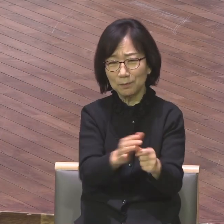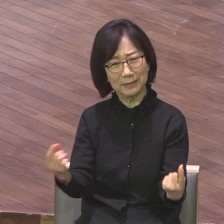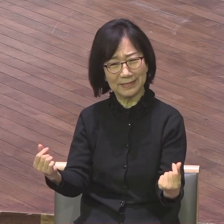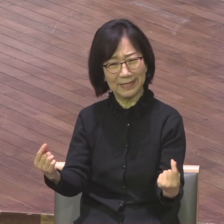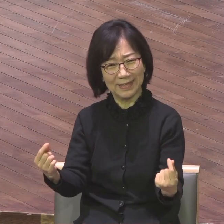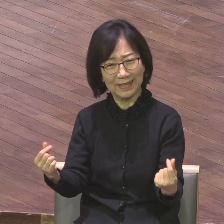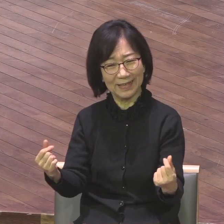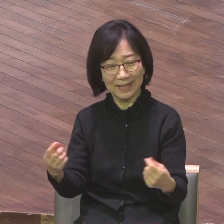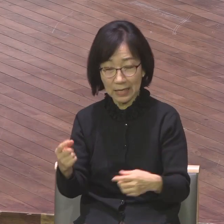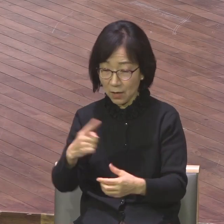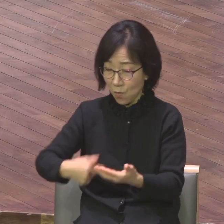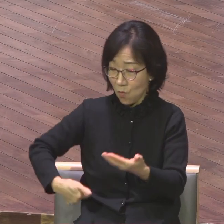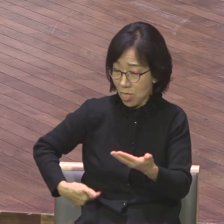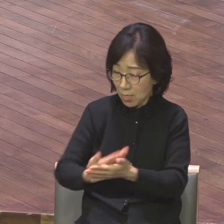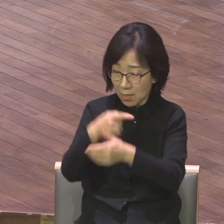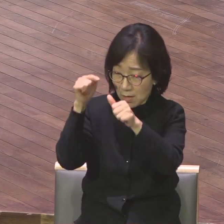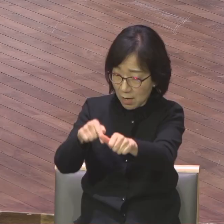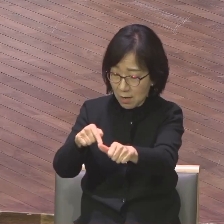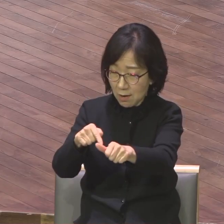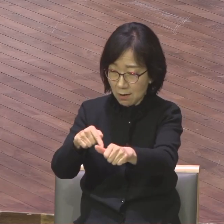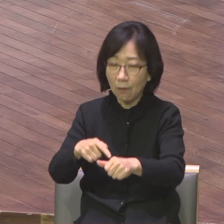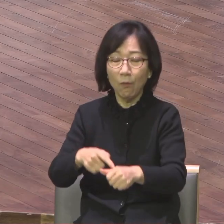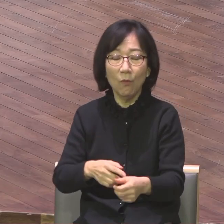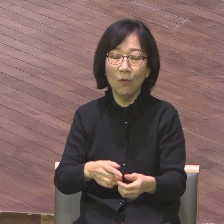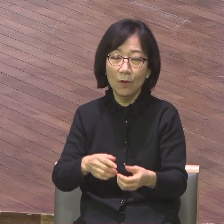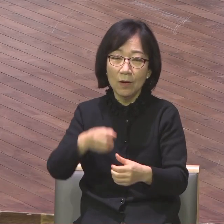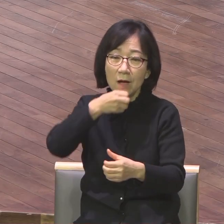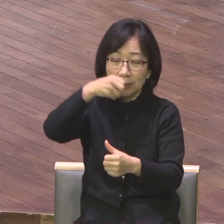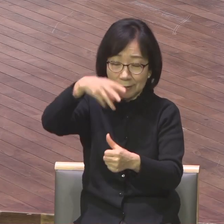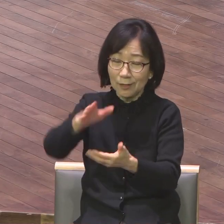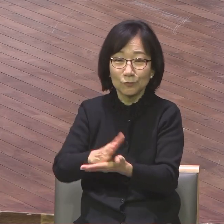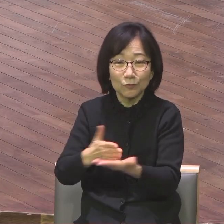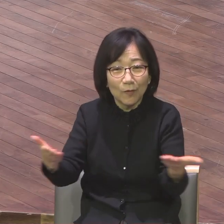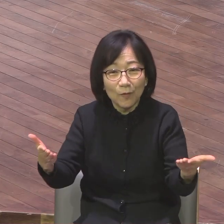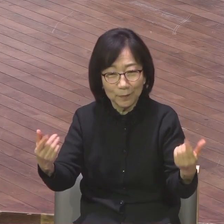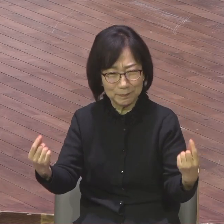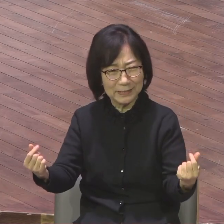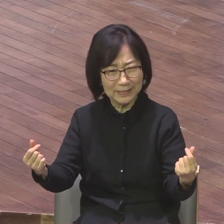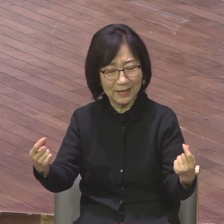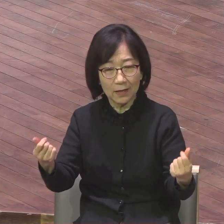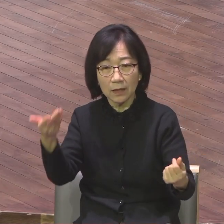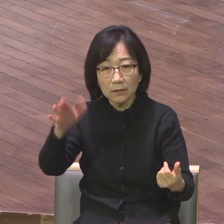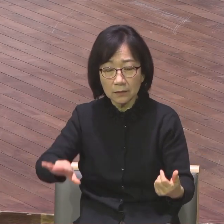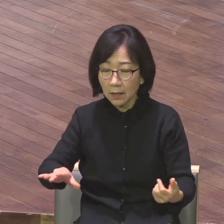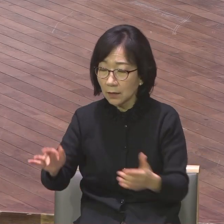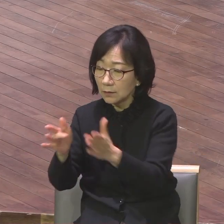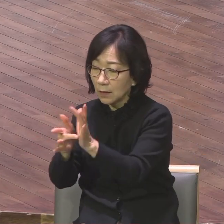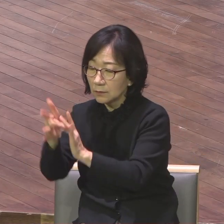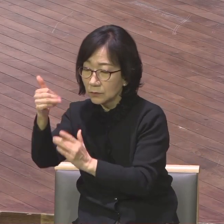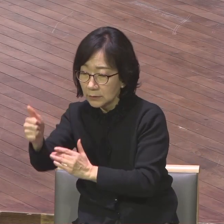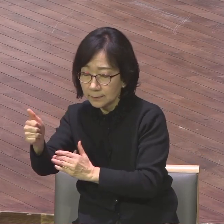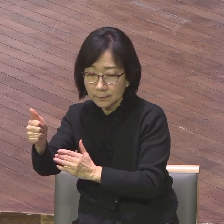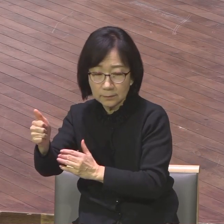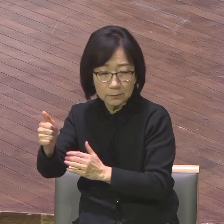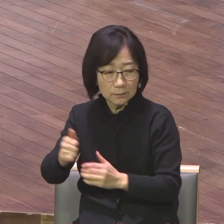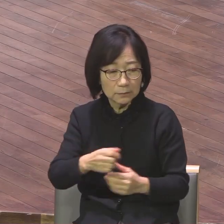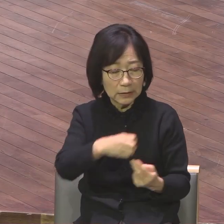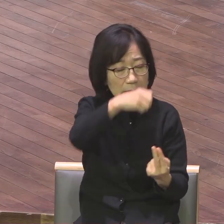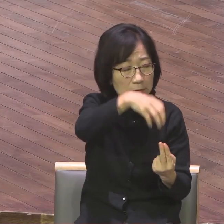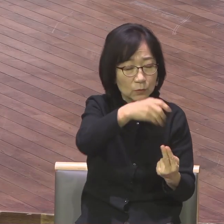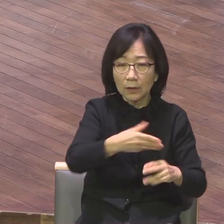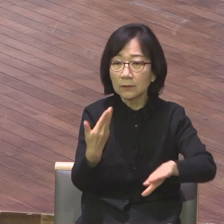강조와 함께 세례를 베푸는 것이었어요. 그런데 한 가지 차이점이 있다고 하면 예수님은